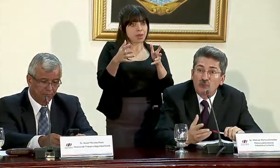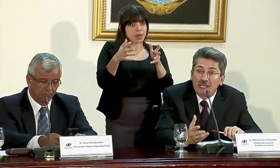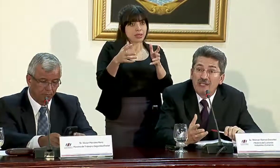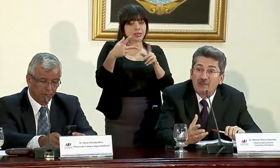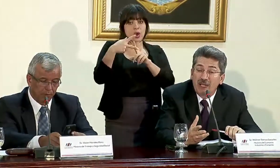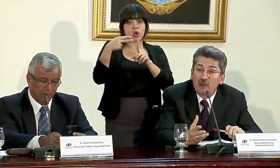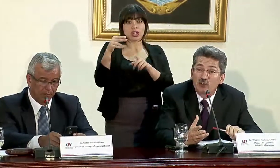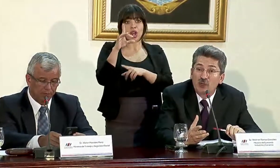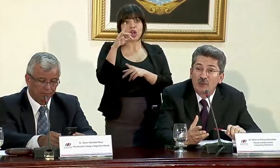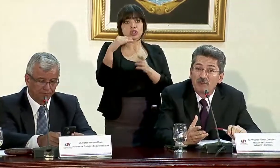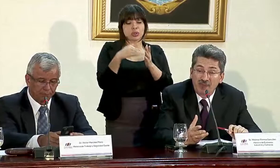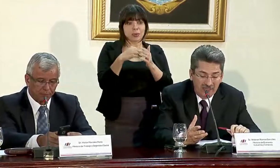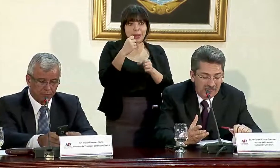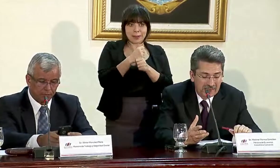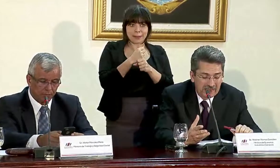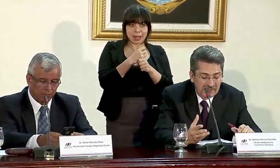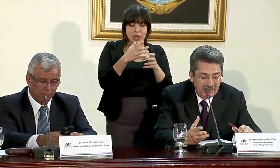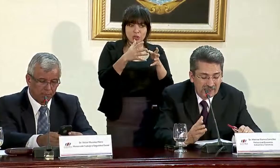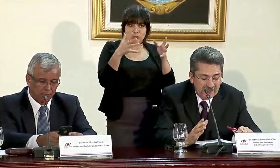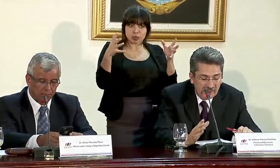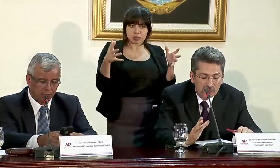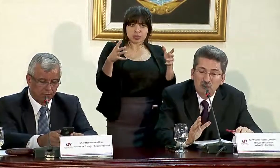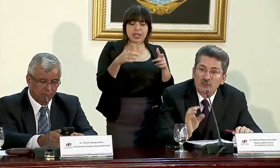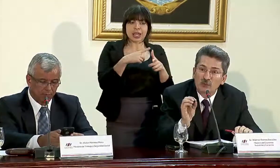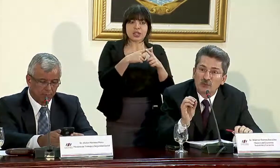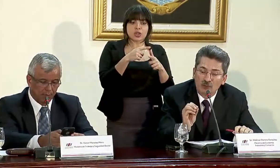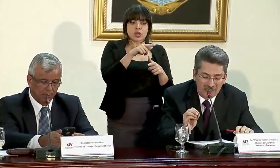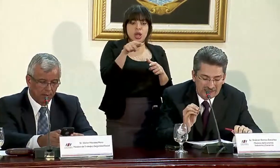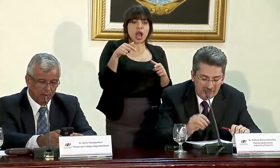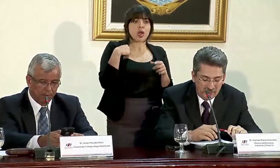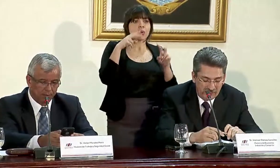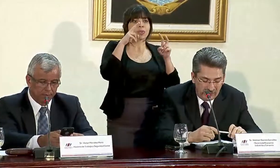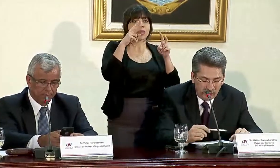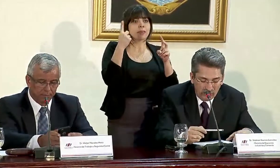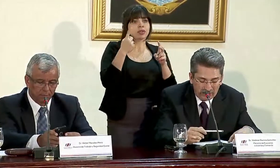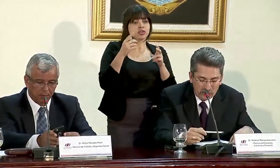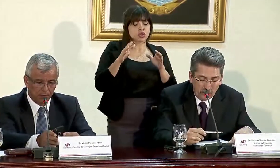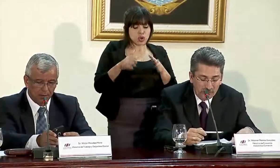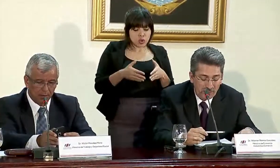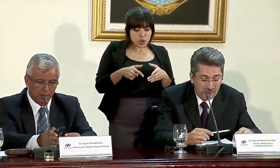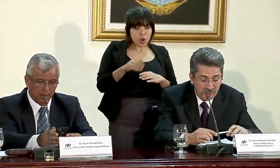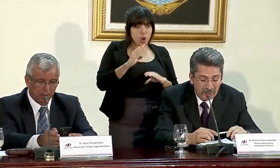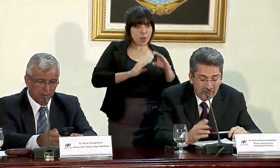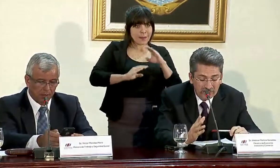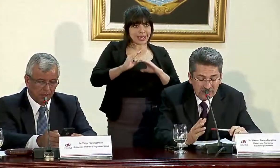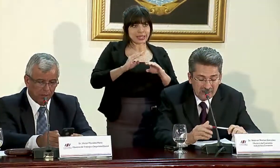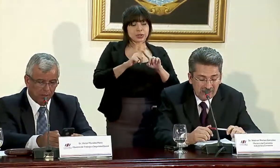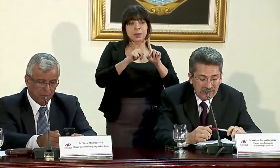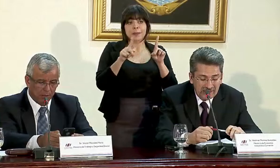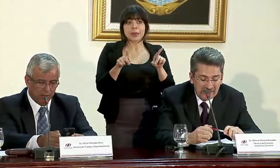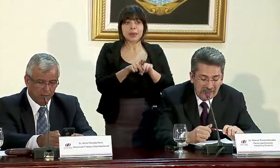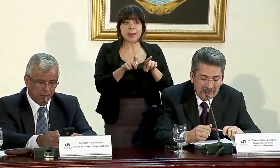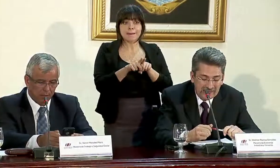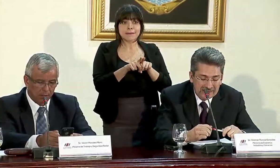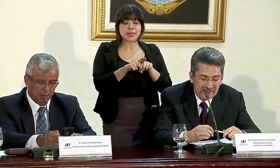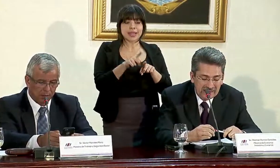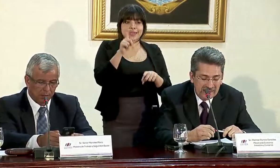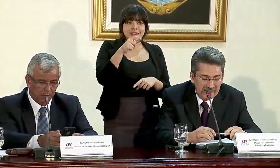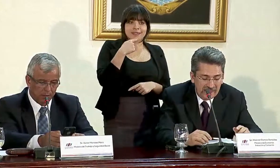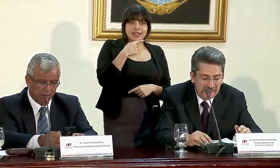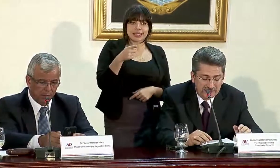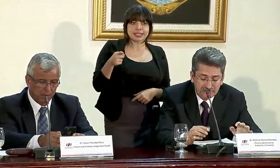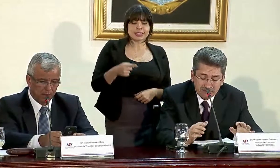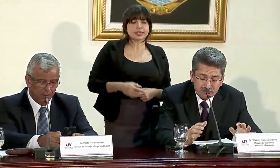en 8,000 empleos y tenemos un asunto focalizado en comercio. Pero también hay que